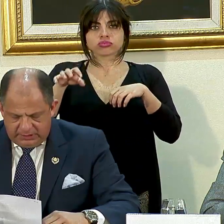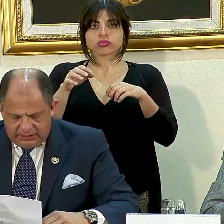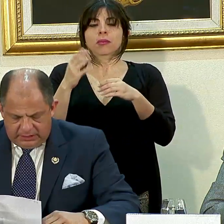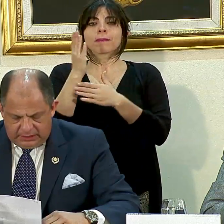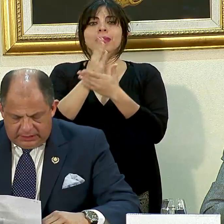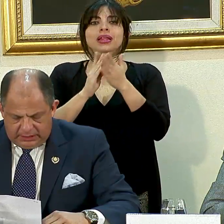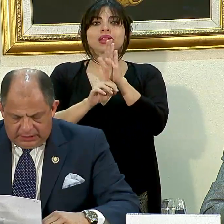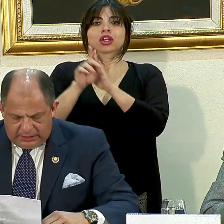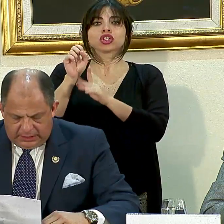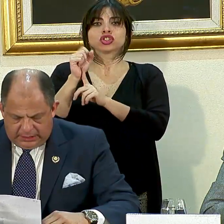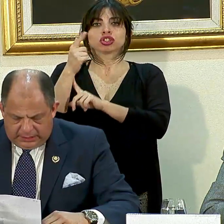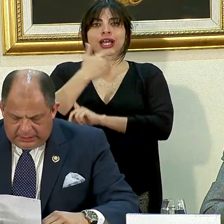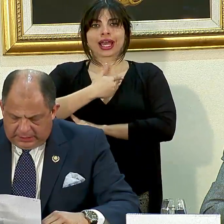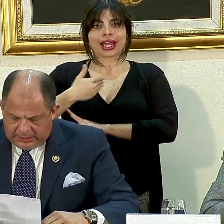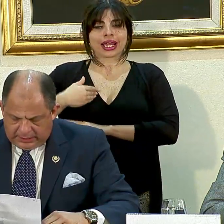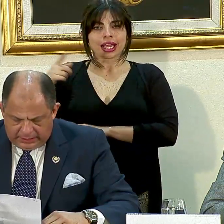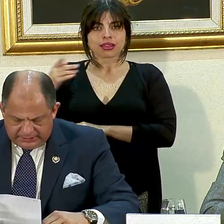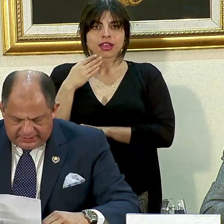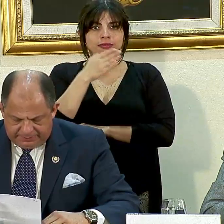Heredia.